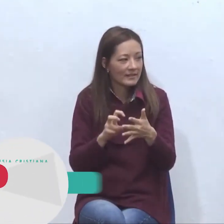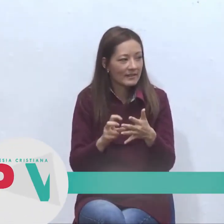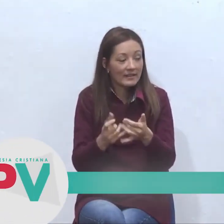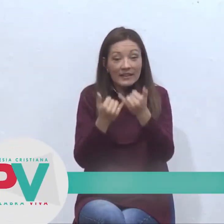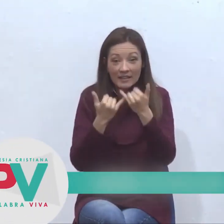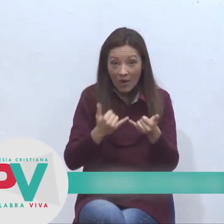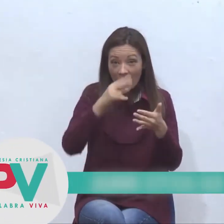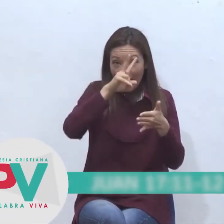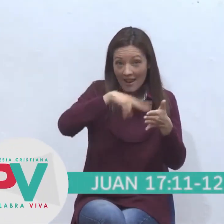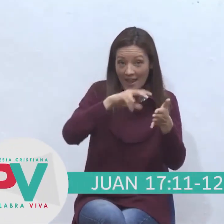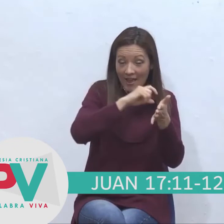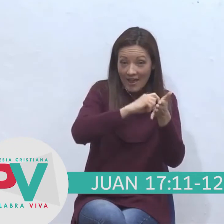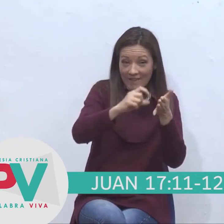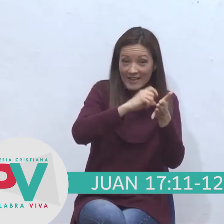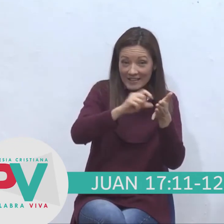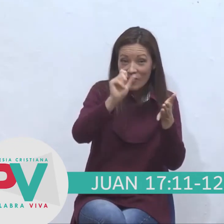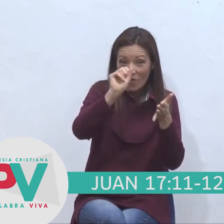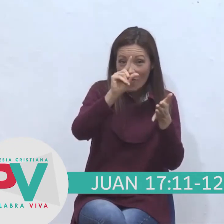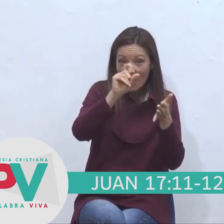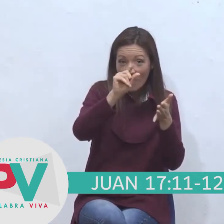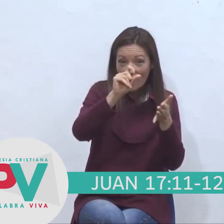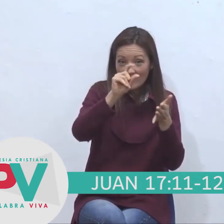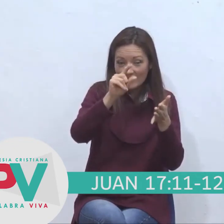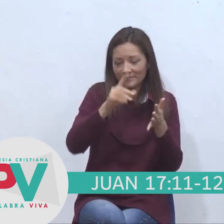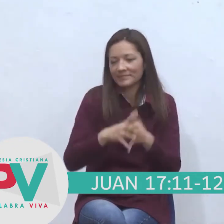vamos a leer el versículo número 11.